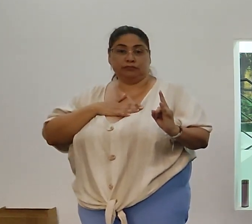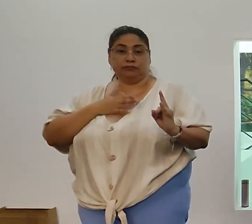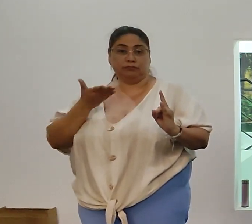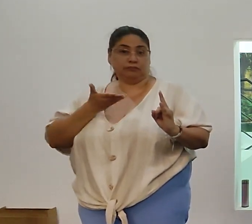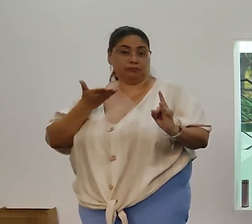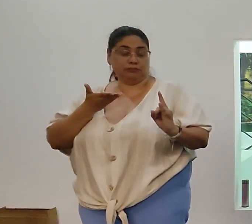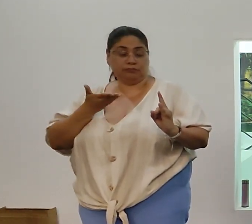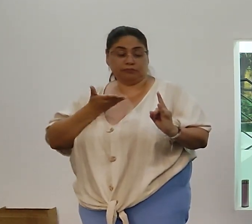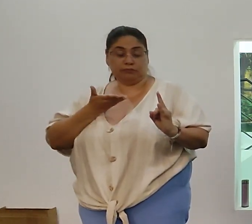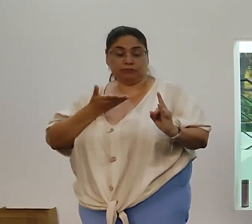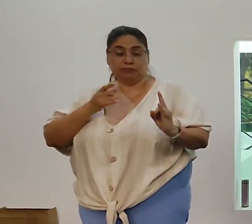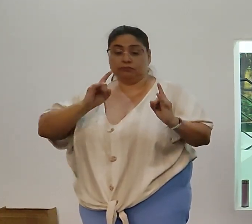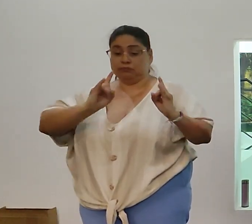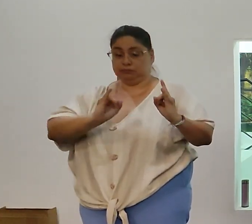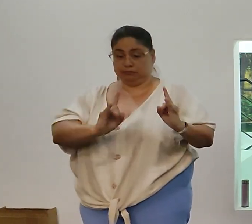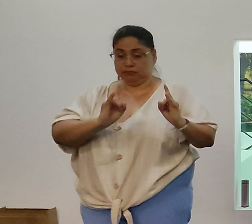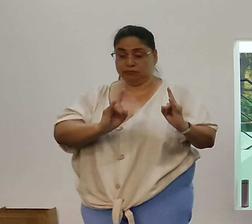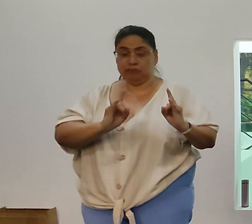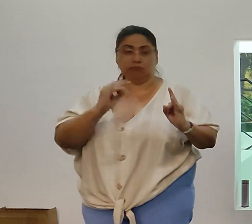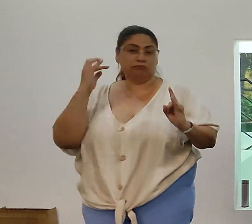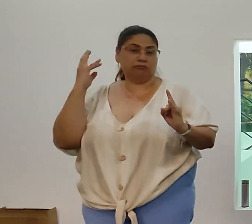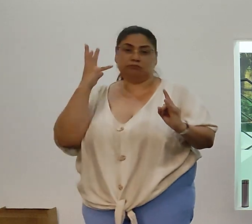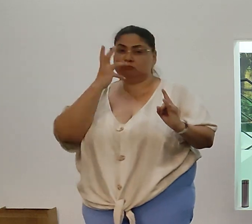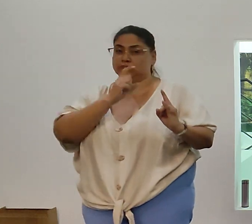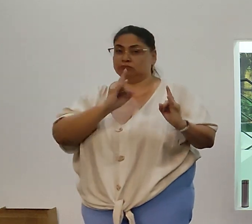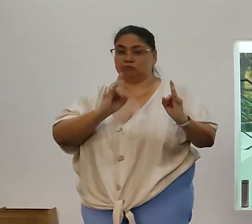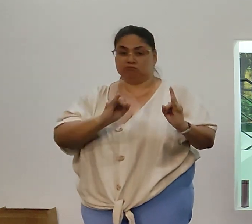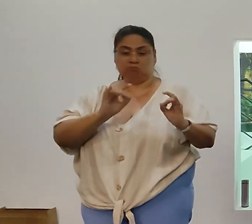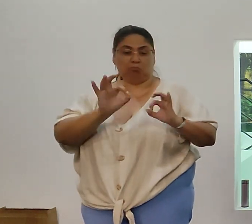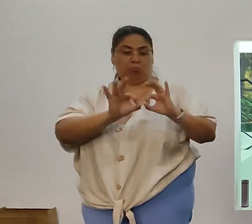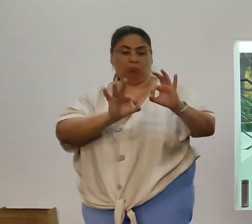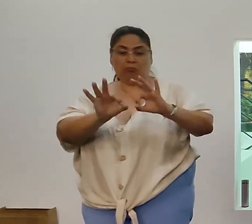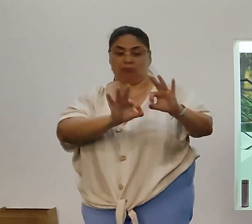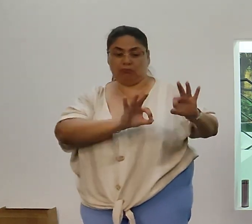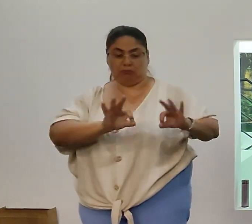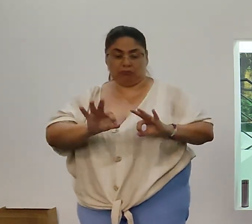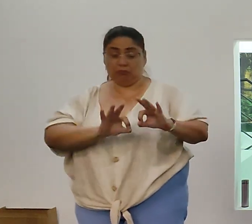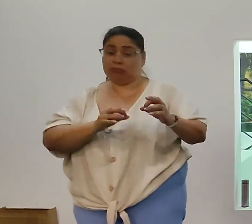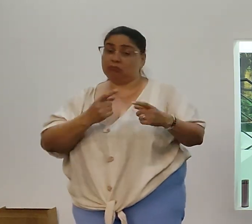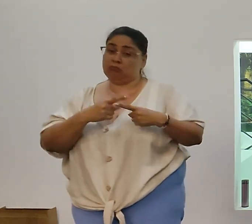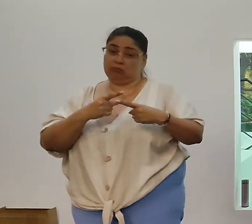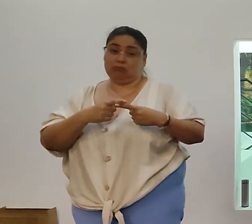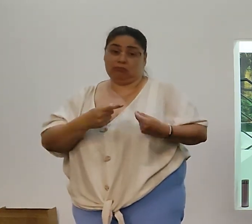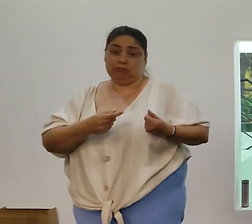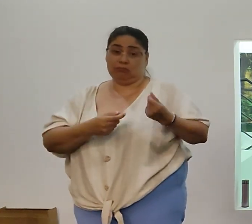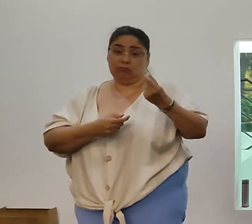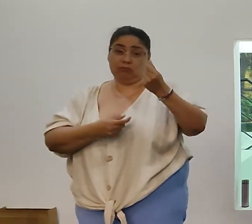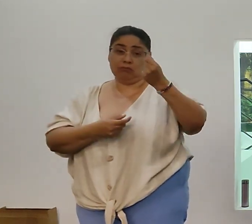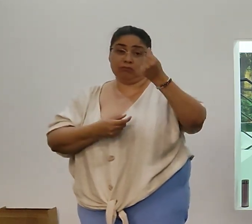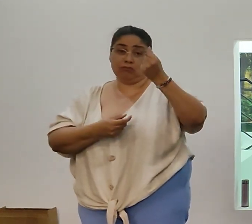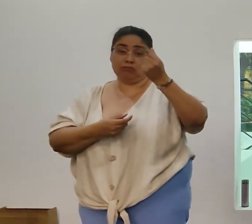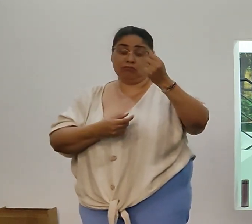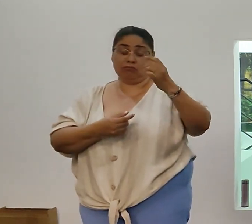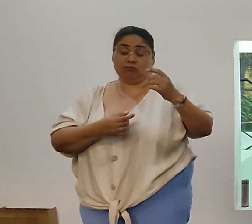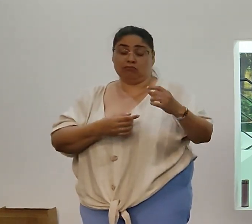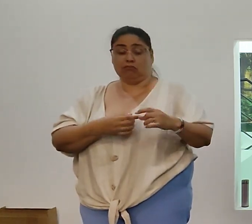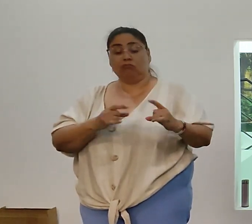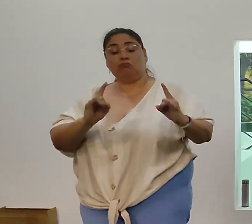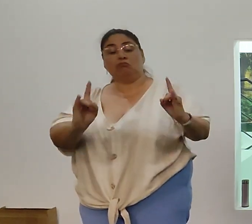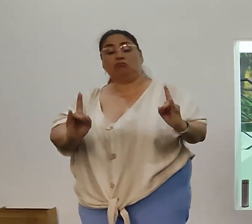Eu imagino que neste velório tão bonito e tão estruturado, porque ele era muito rico, muitos